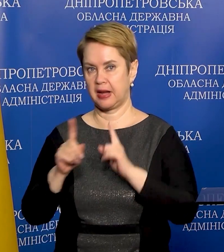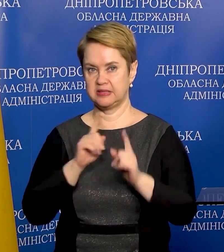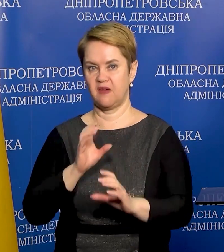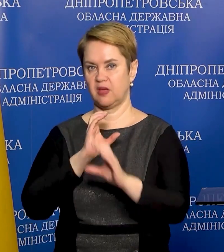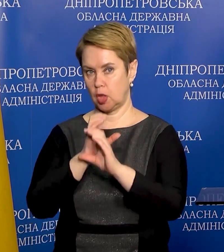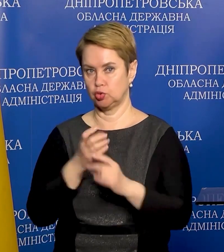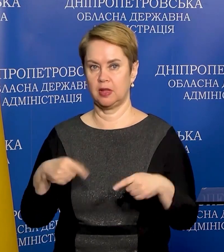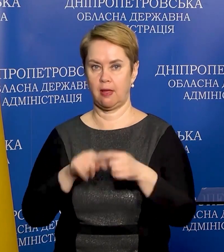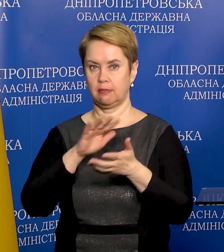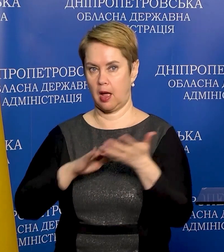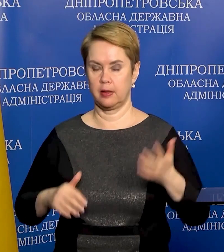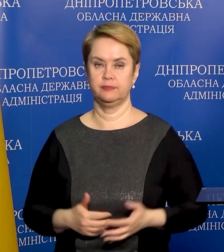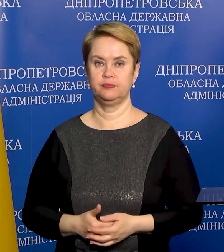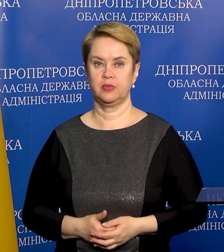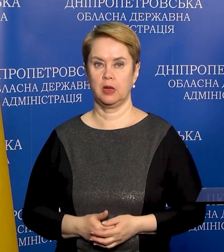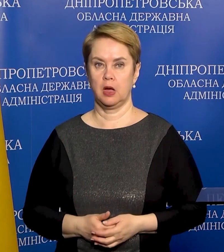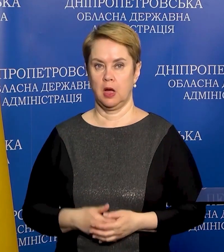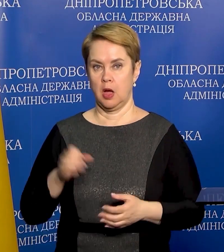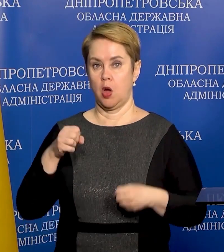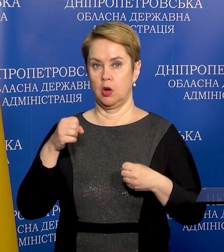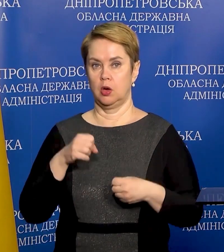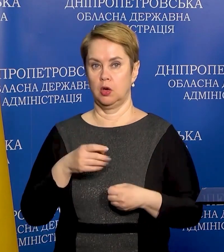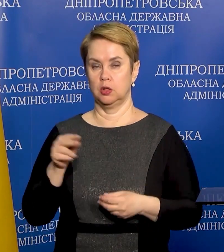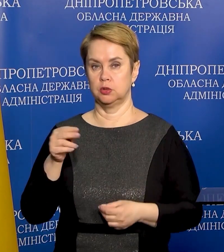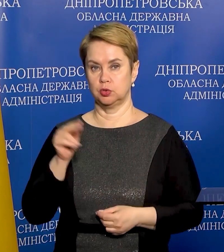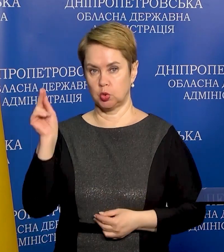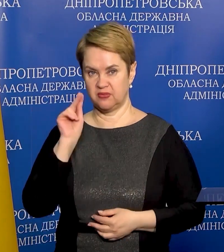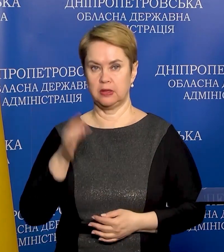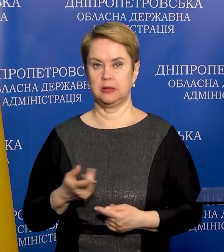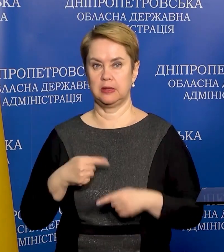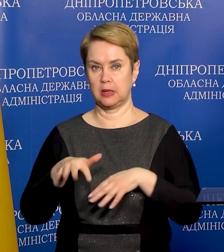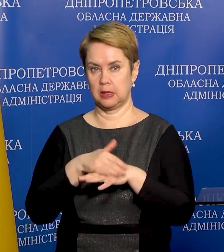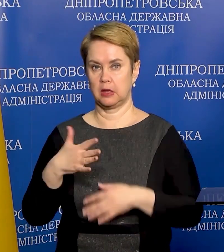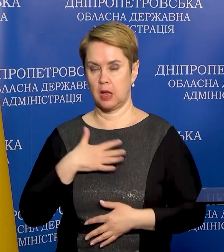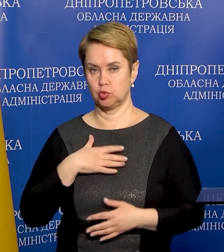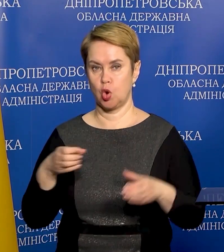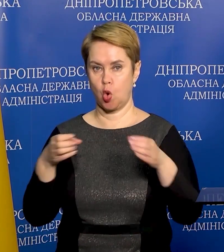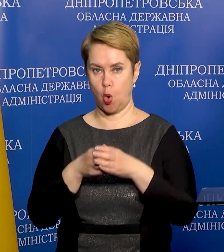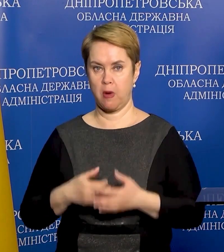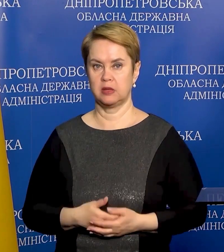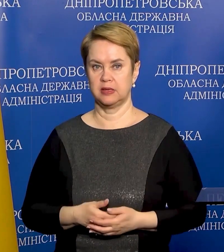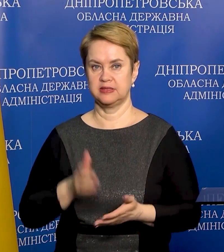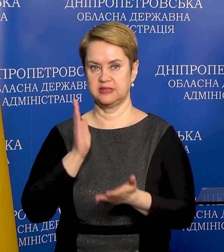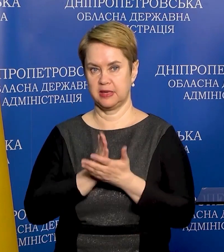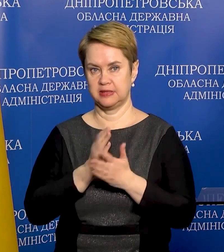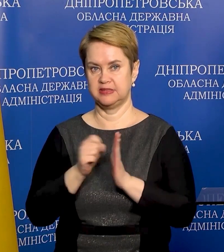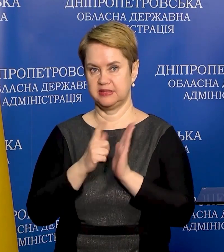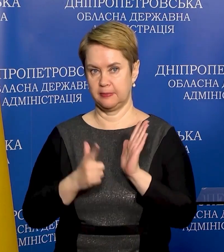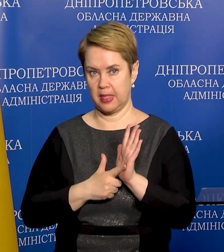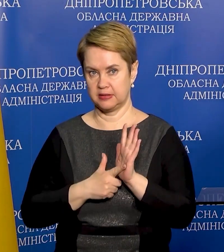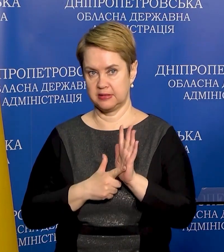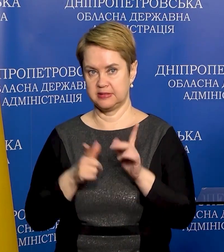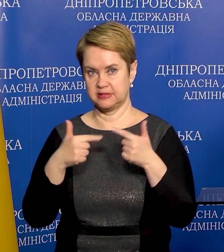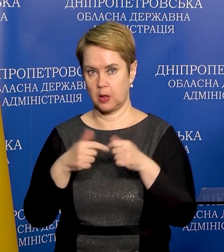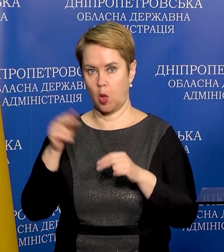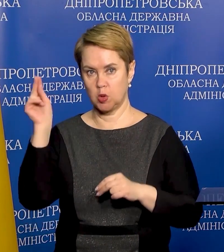переїзду вантажів і так далі. З приводу освіти хочу зазначити, що на території нашої громади знаходиться